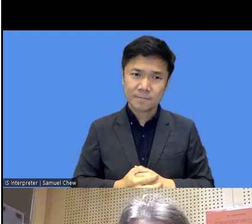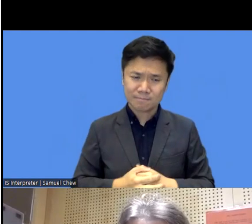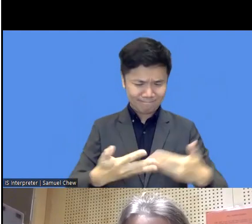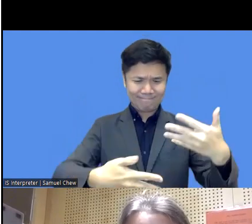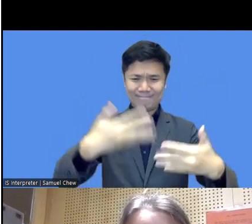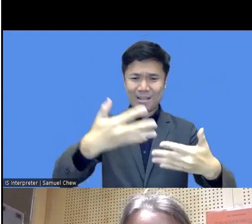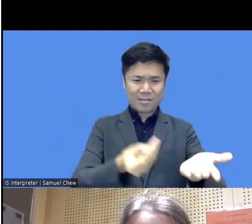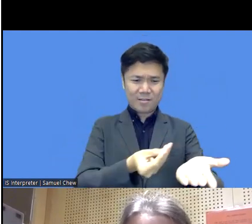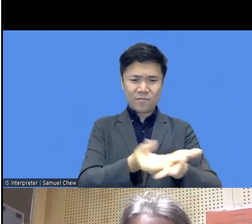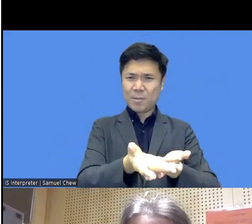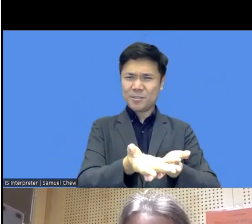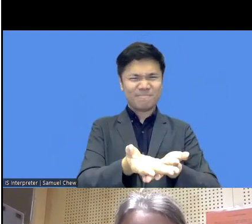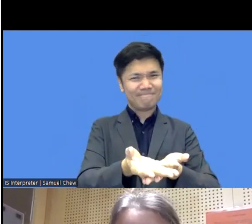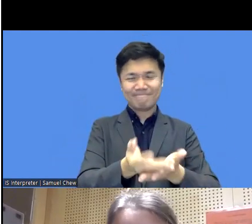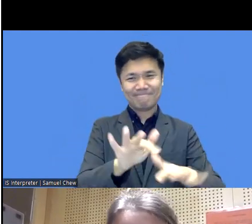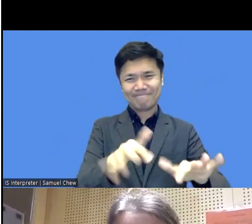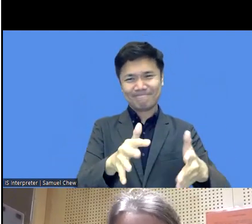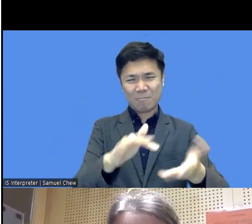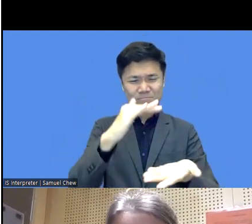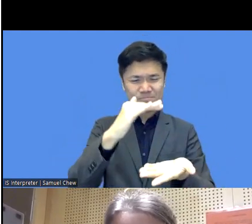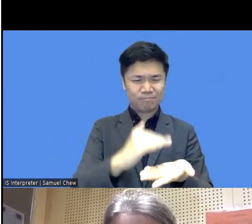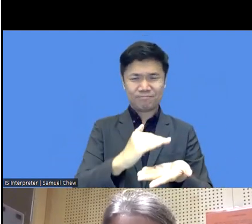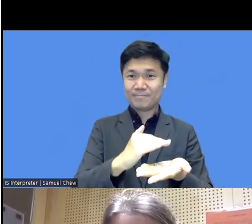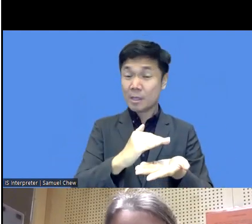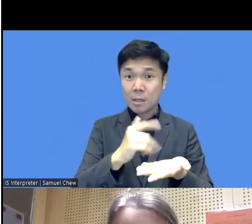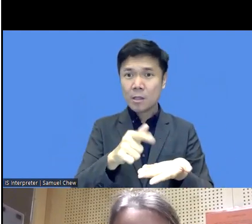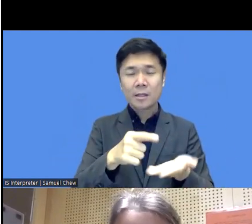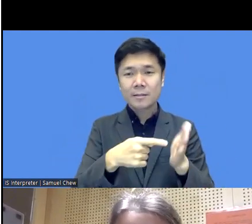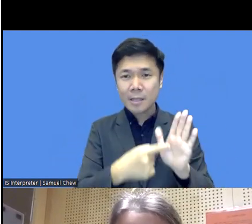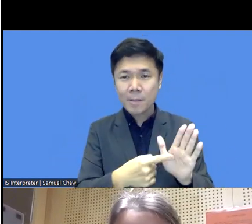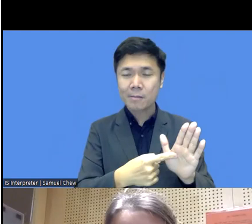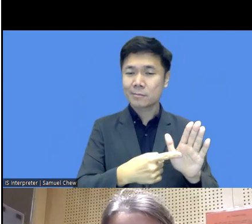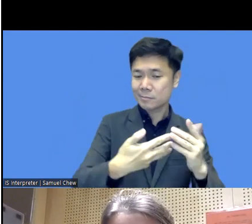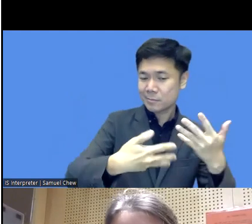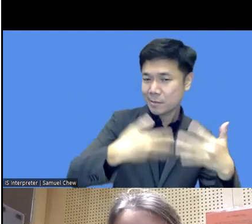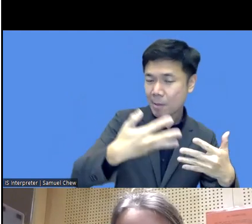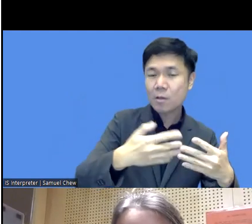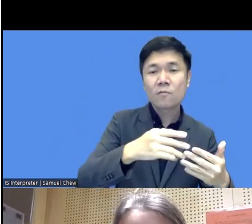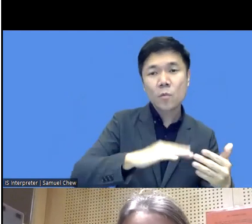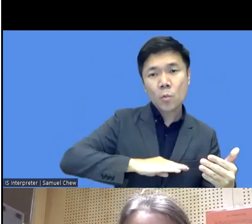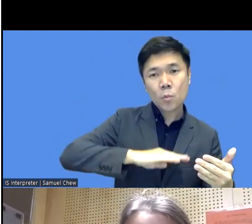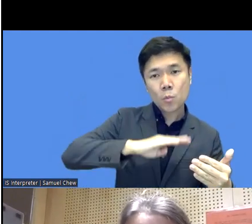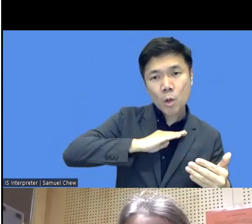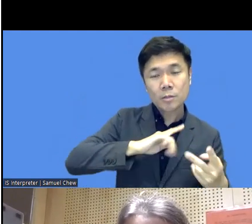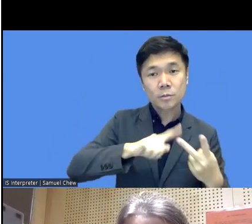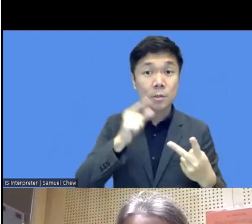situaciones de refugiados. Nosotros tenemos que usar los datos desagregados para